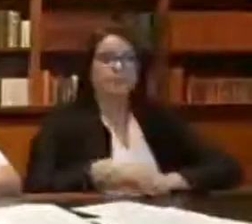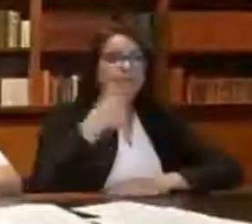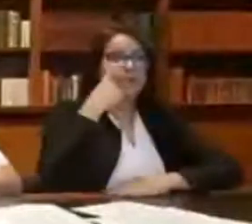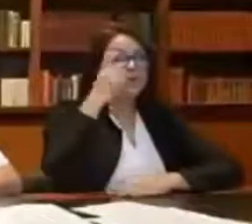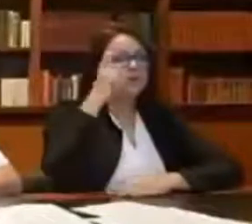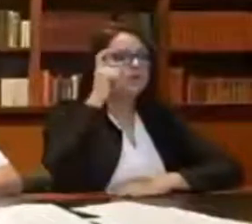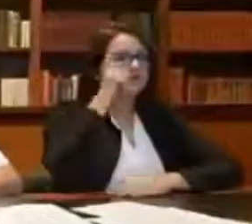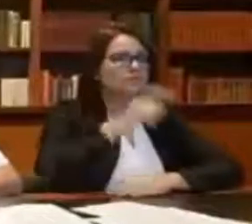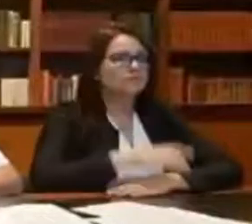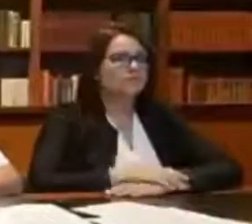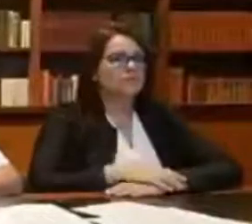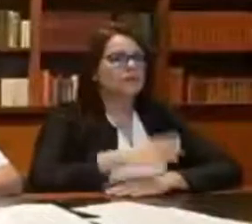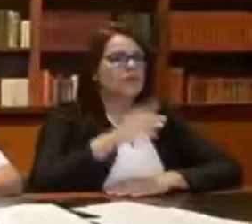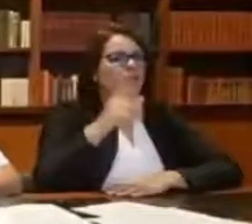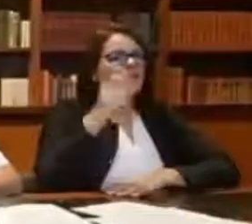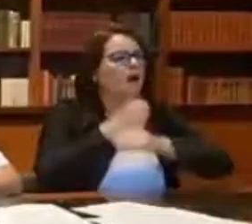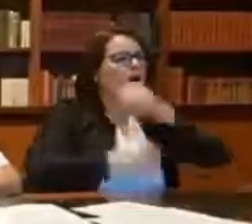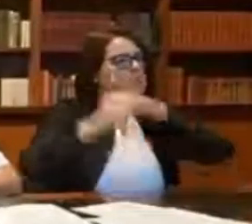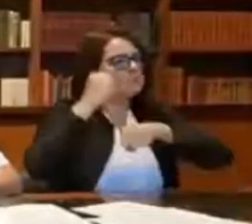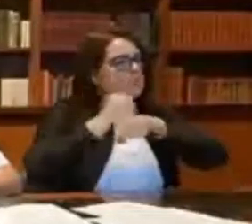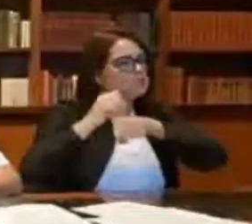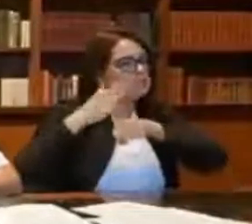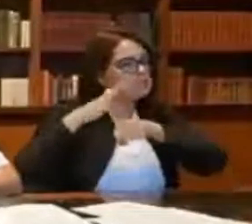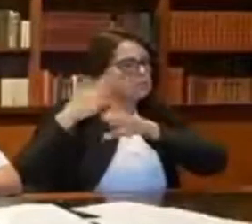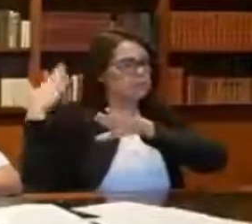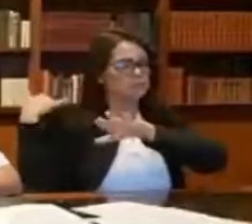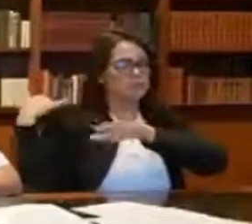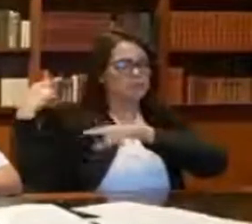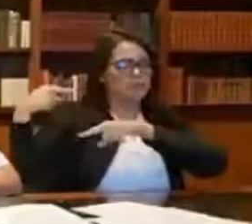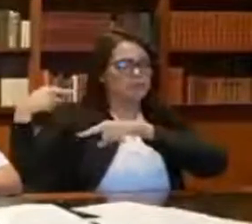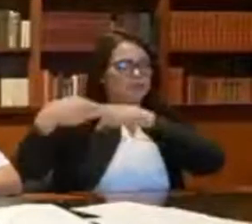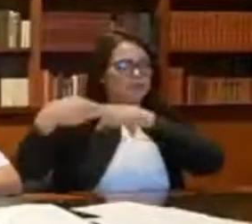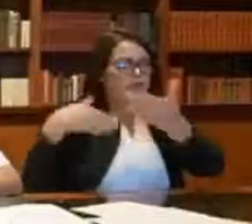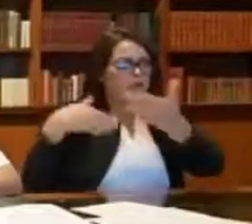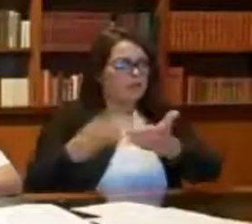Desde meados do ano passado, o Brasil vem contratando